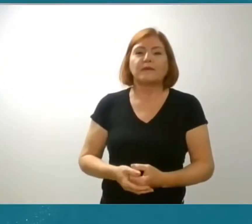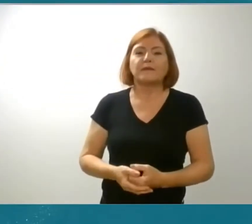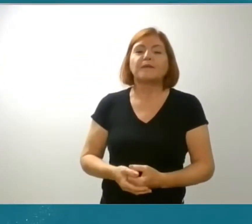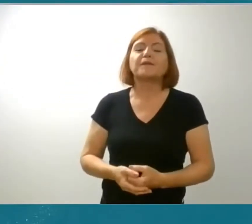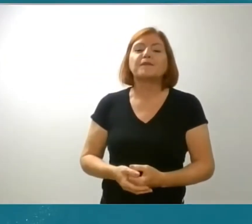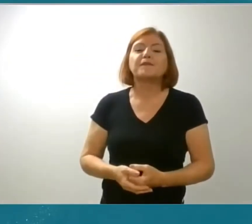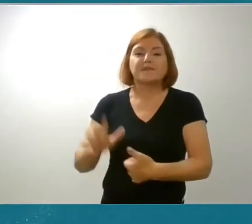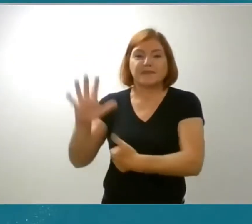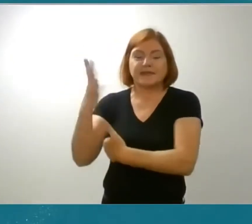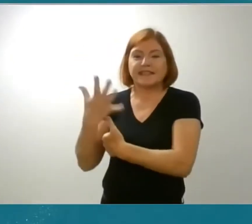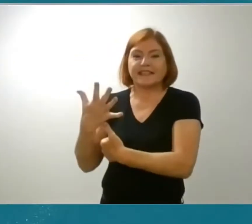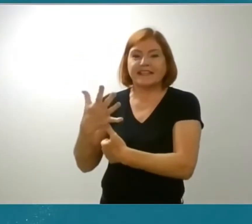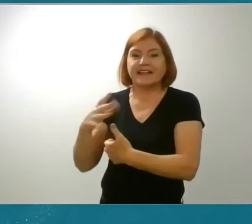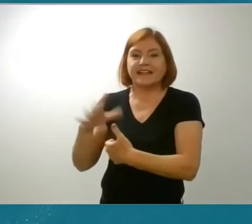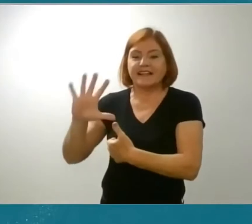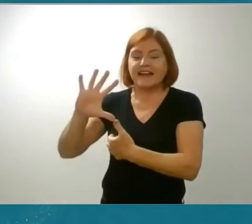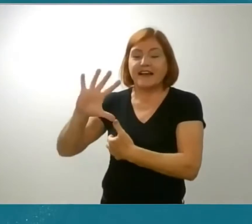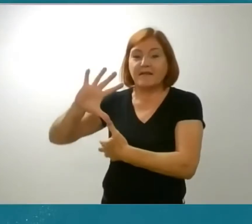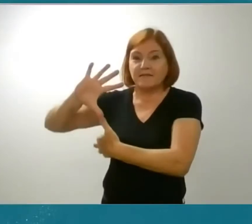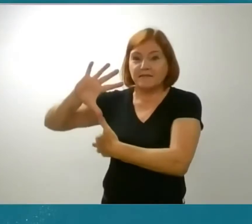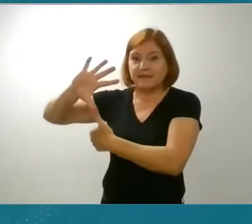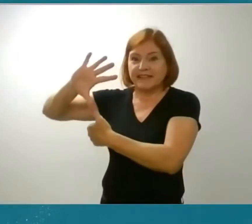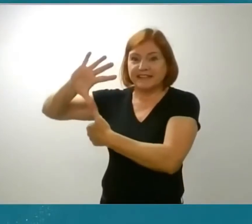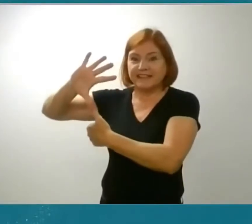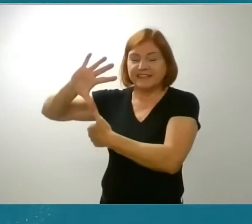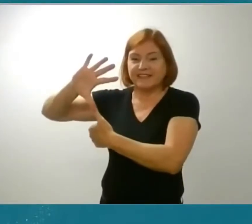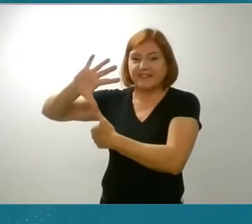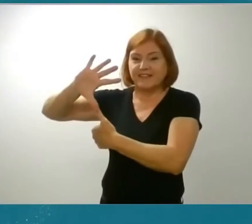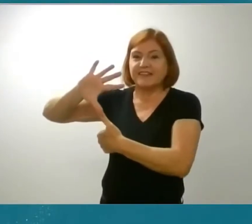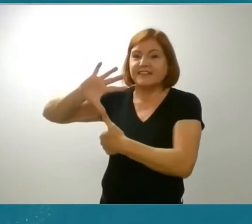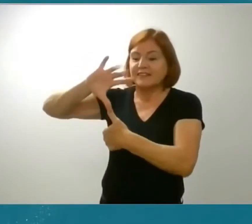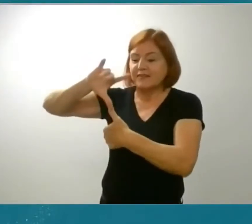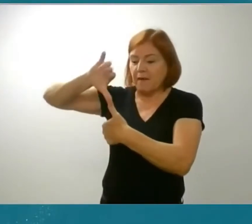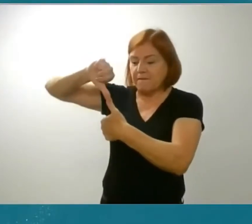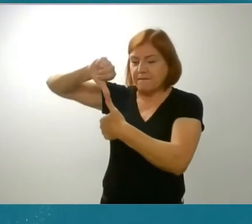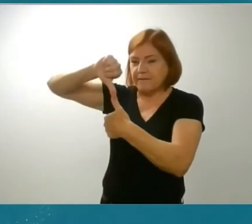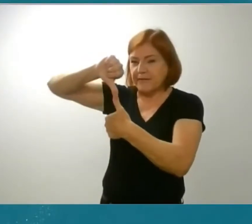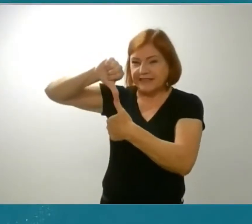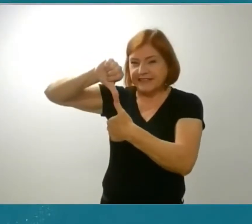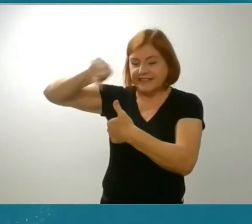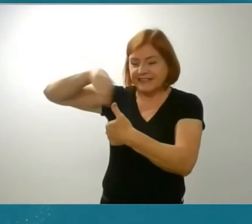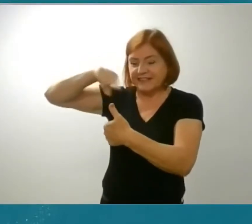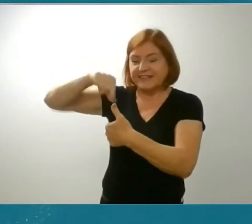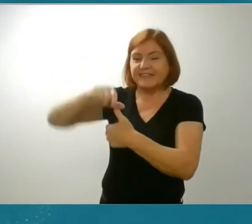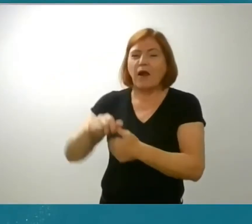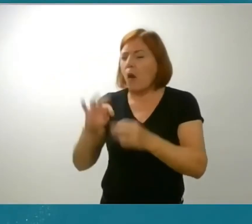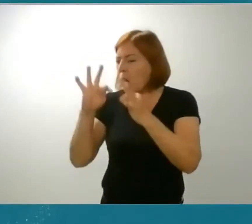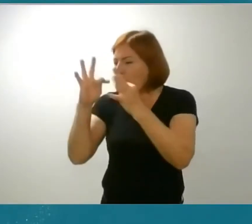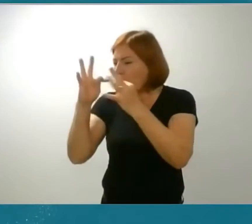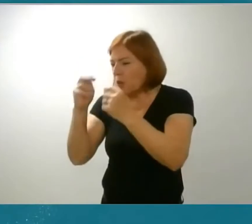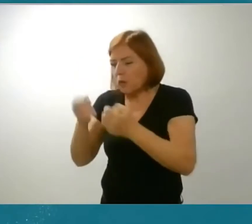tempos, tornou desprezível a terra de Zebulon e a terra de Naftali, mas nos últimos